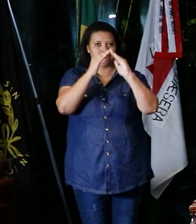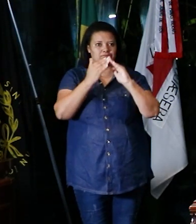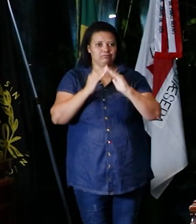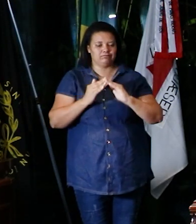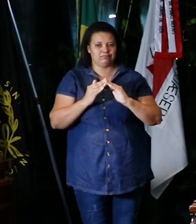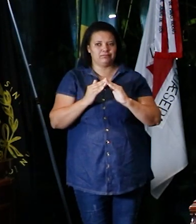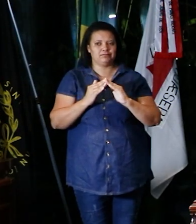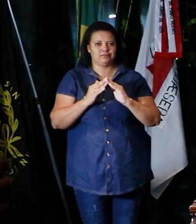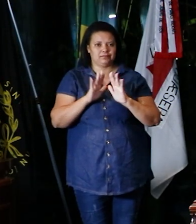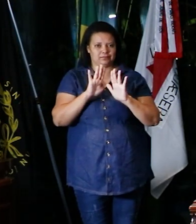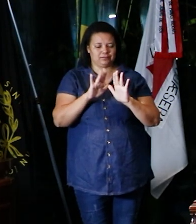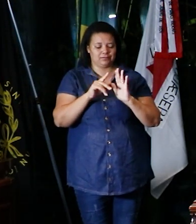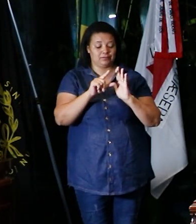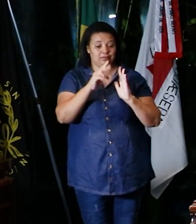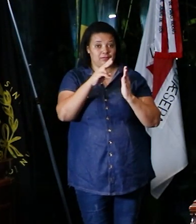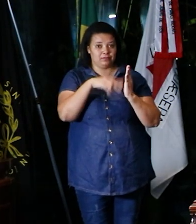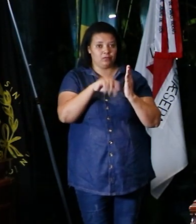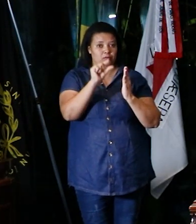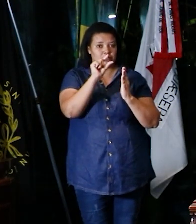vocês.